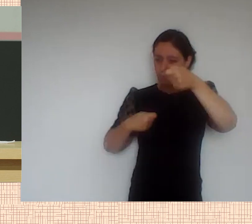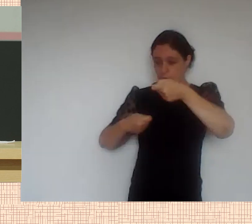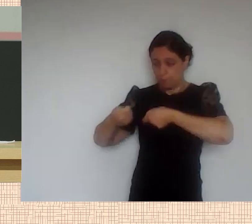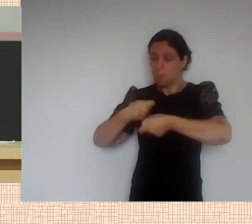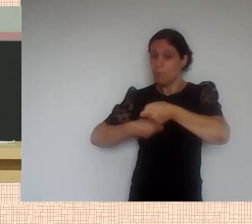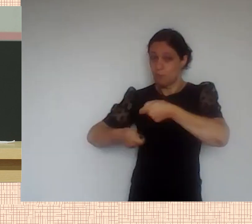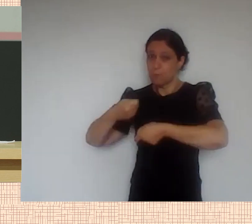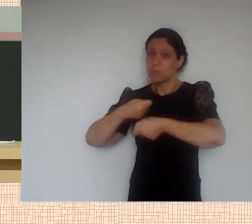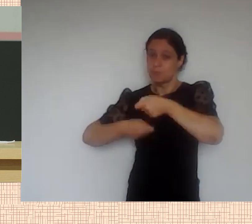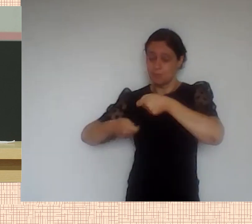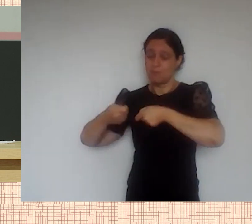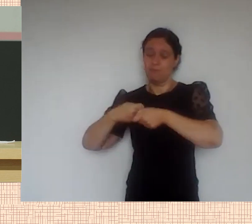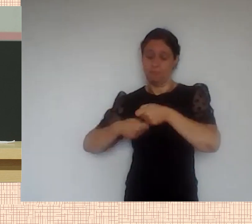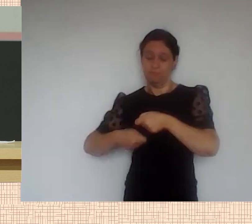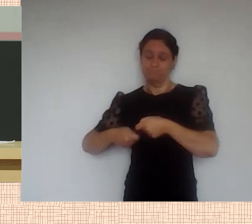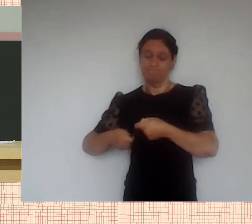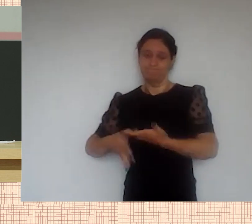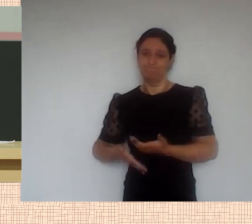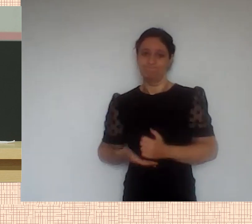desconectado de Deus.